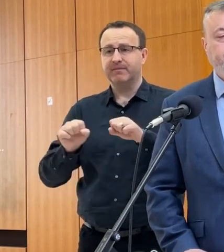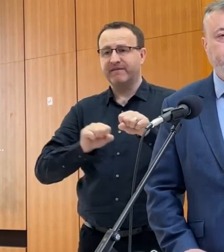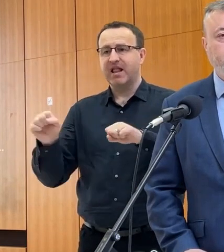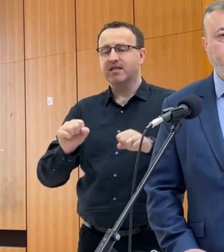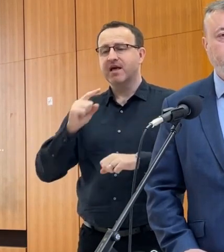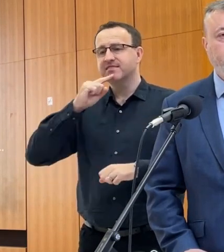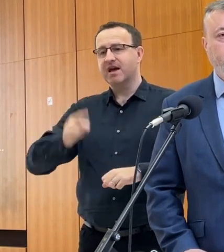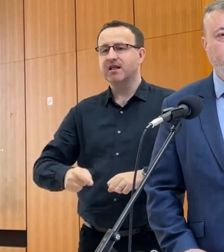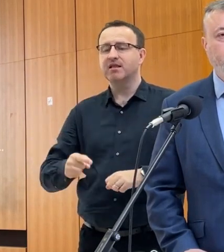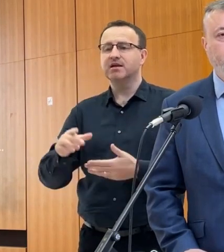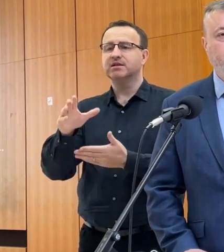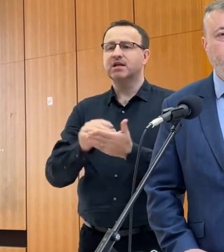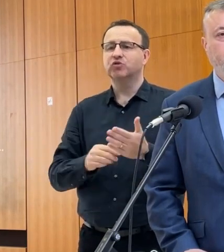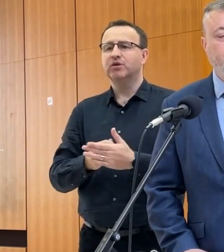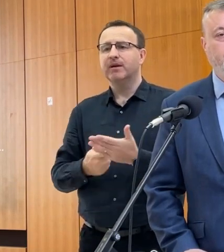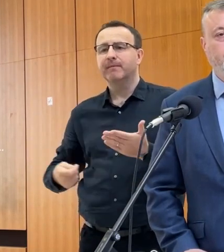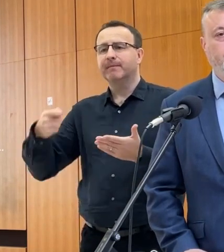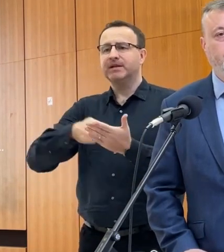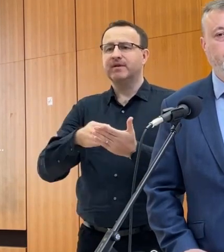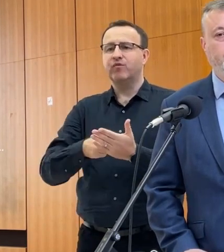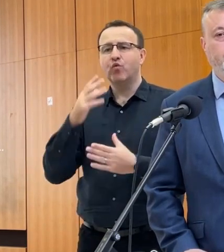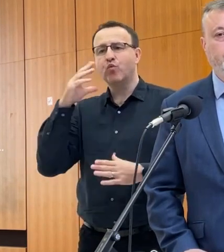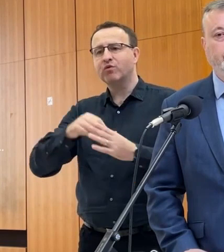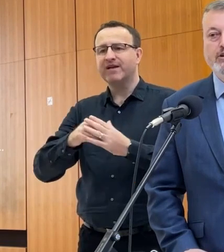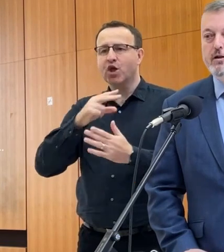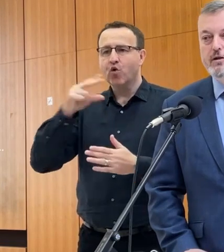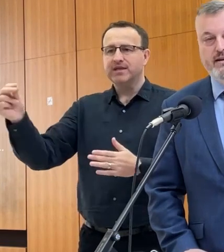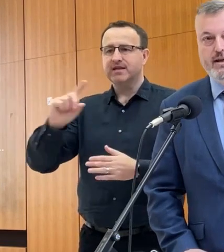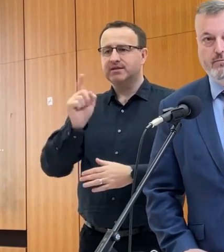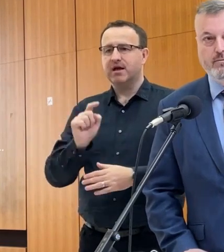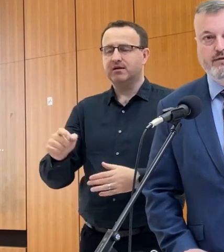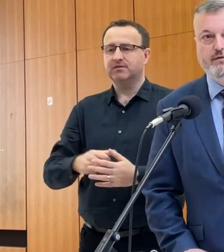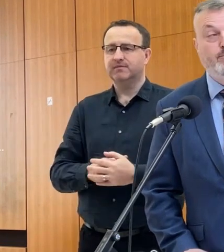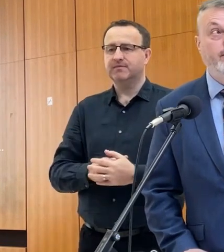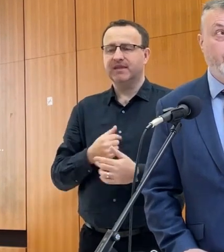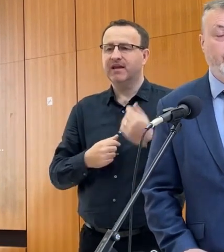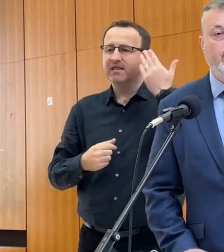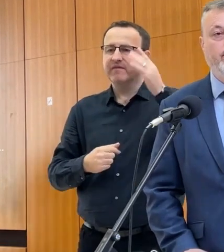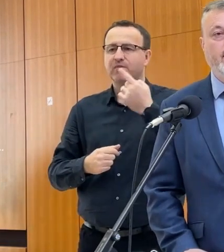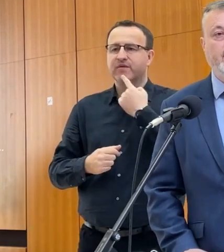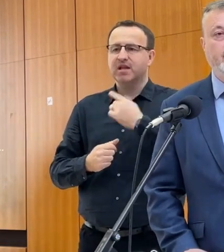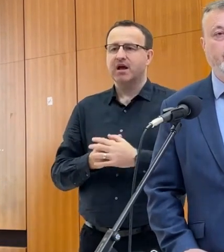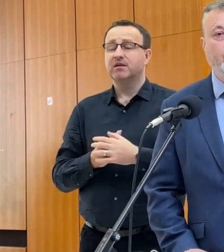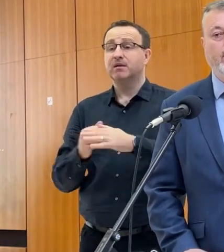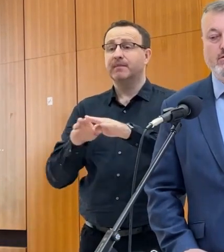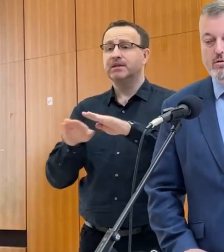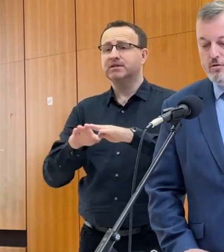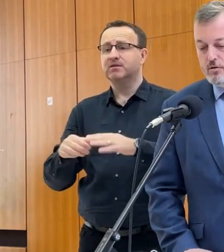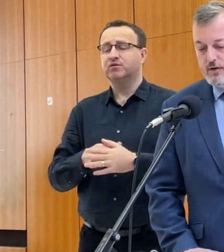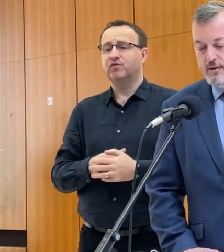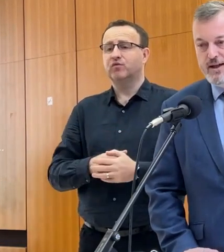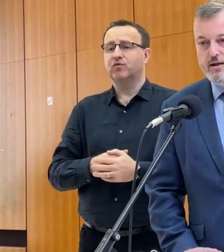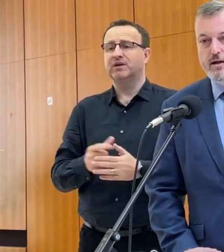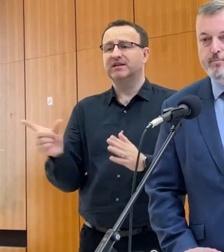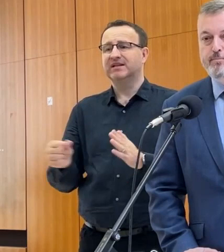nariadenie, ktorým sa spustí príspevok za ubytovanie odidenca? Neviem vám povedať, že či ministerstvo